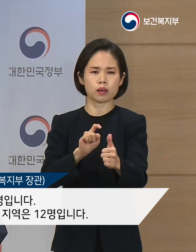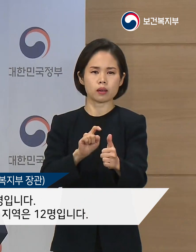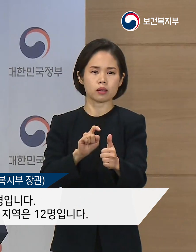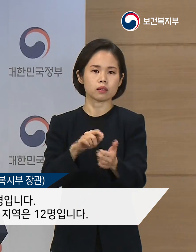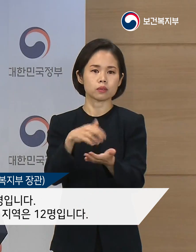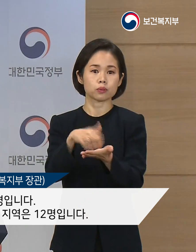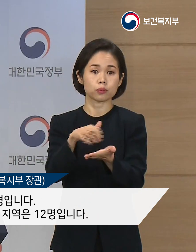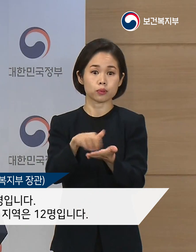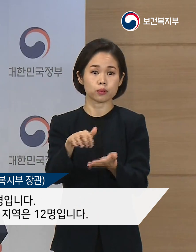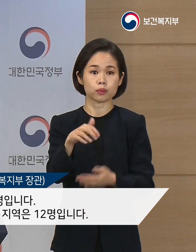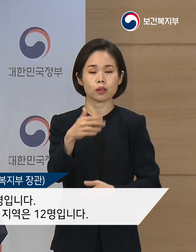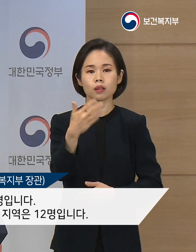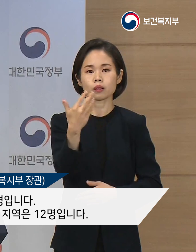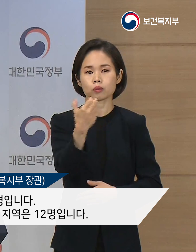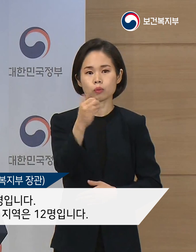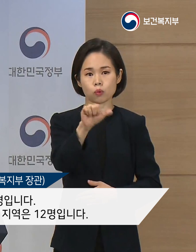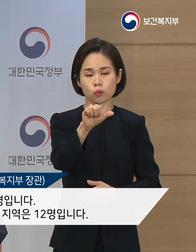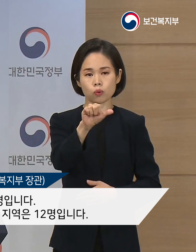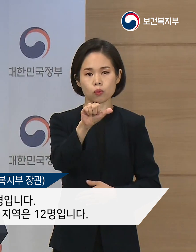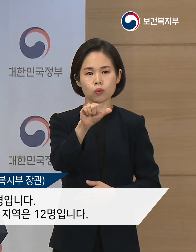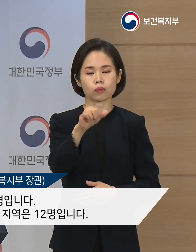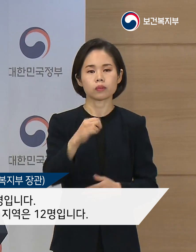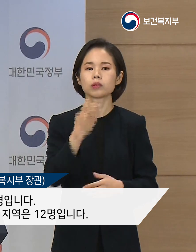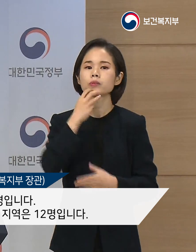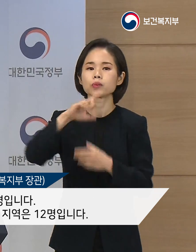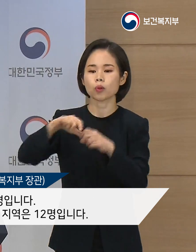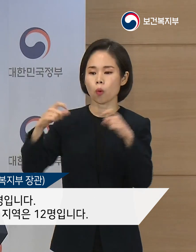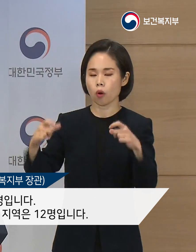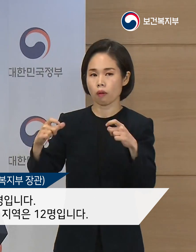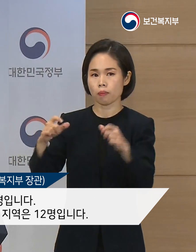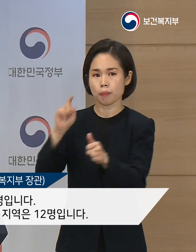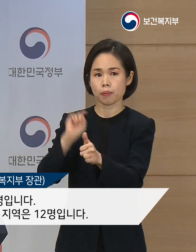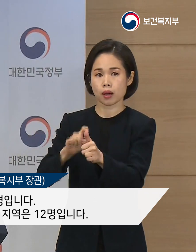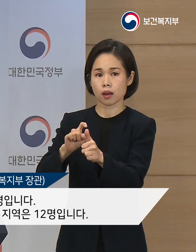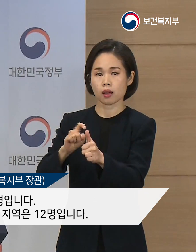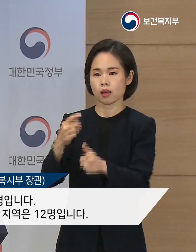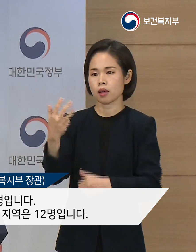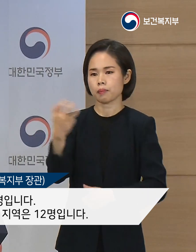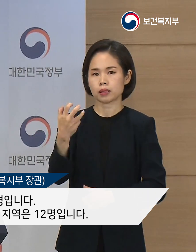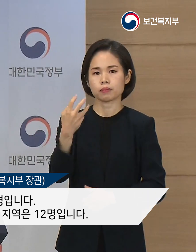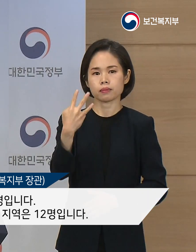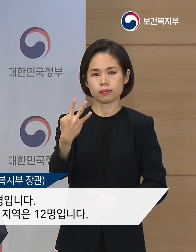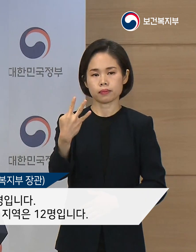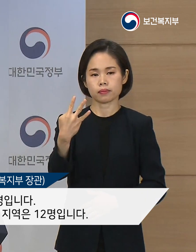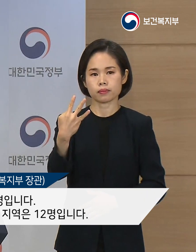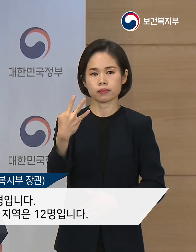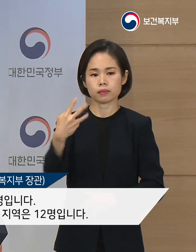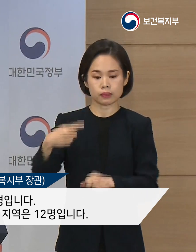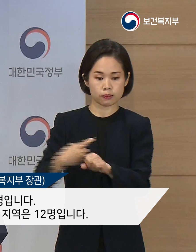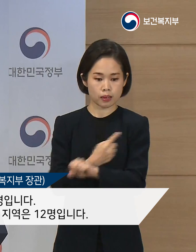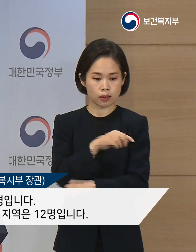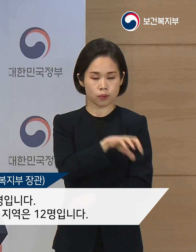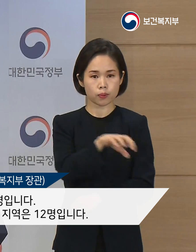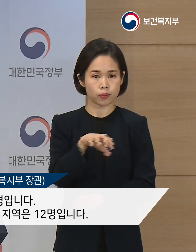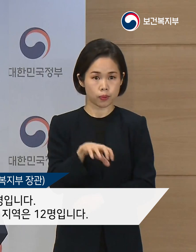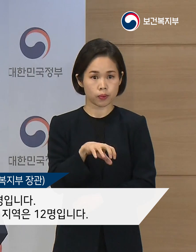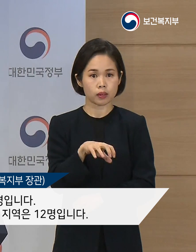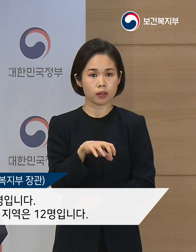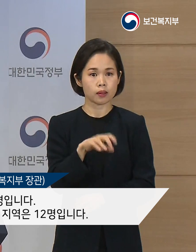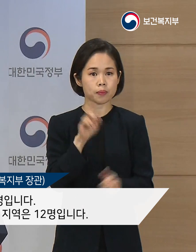확진자는 95명입니다. 수도권의 확진자는 83명이고 비수도권